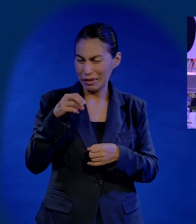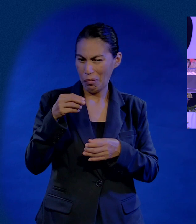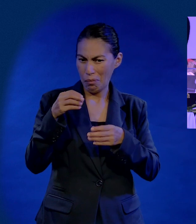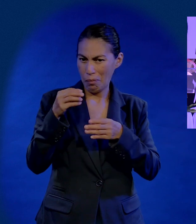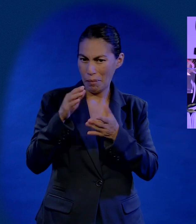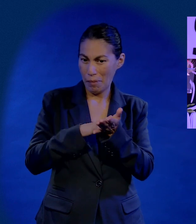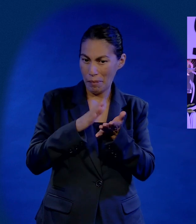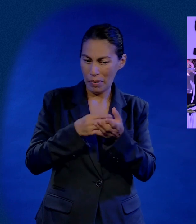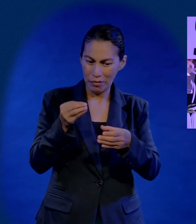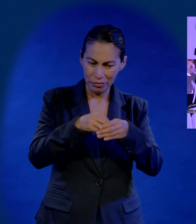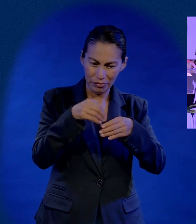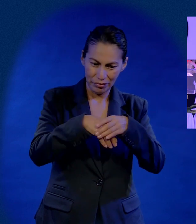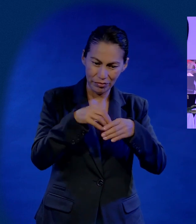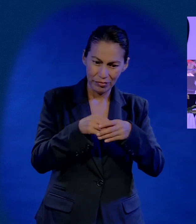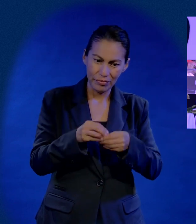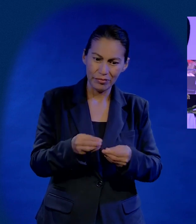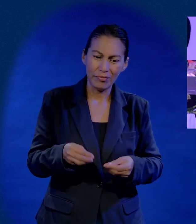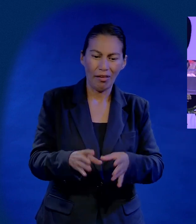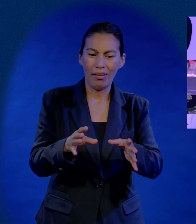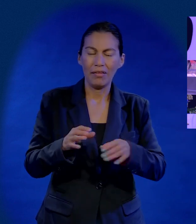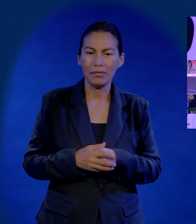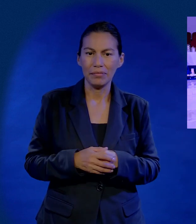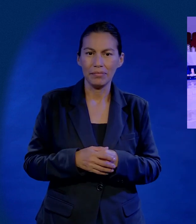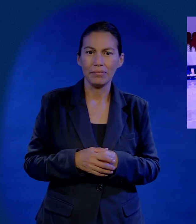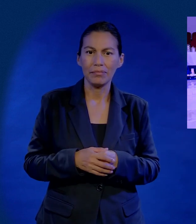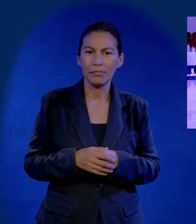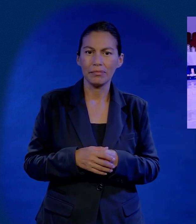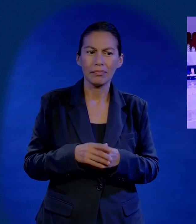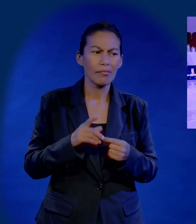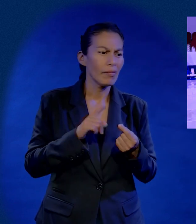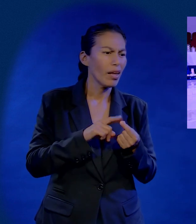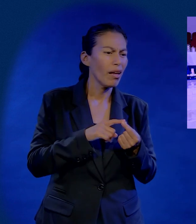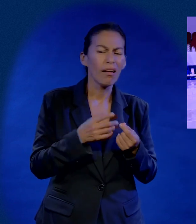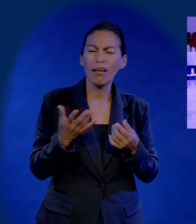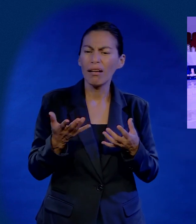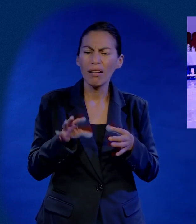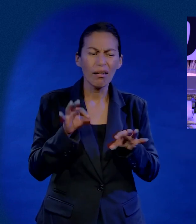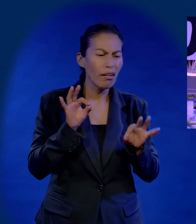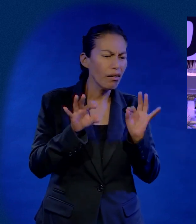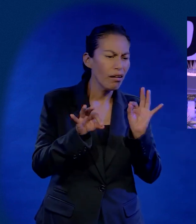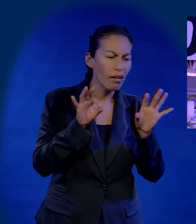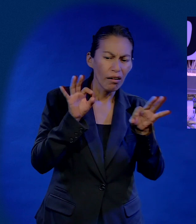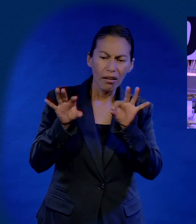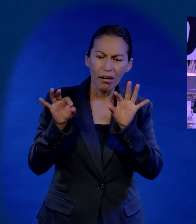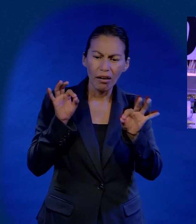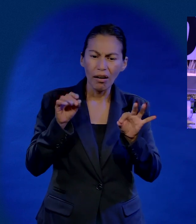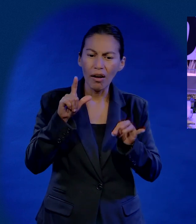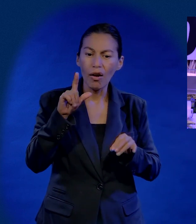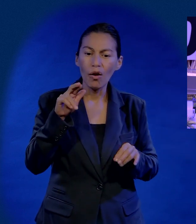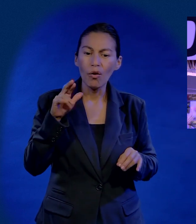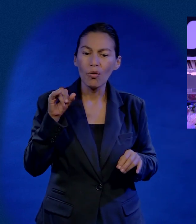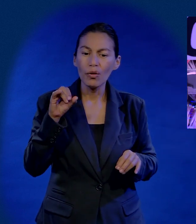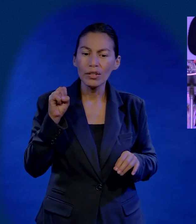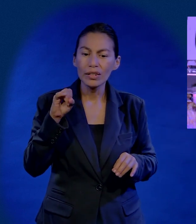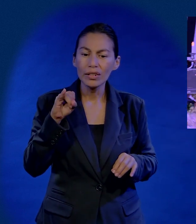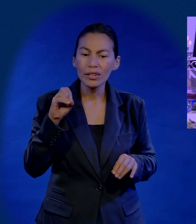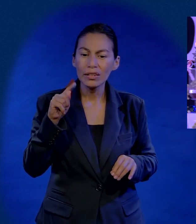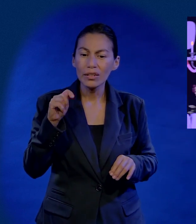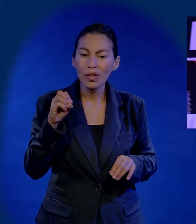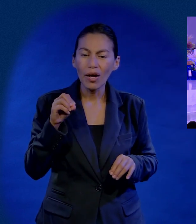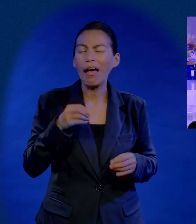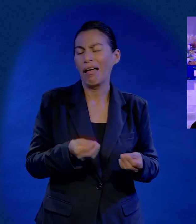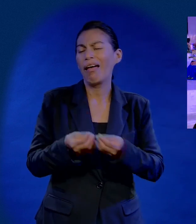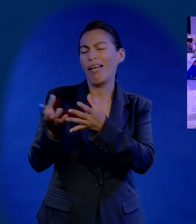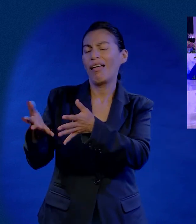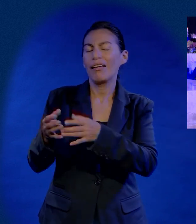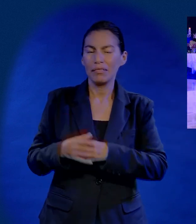quién escoges? ¿A fulano, a sultano, a mengano? ¿A Luisito? Ya que se vaya contigo. Como diciendo, te lo regalo, ese te lo regalo. Yo